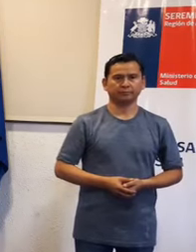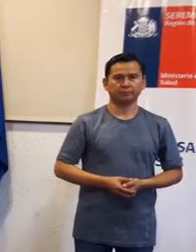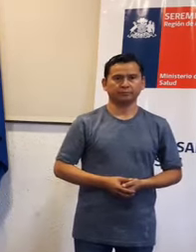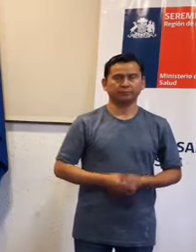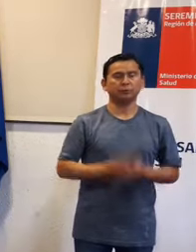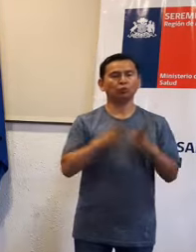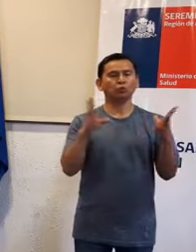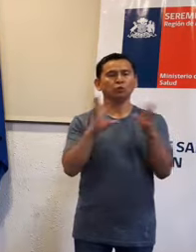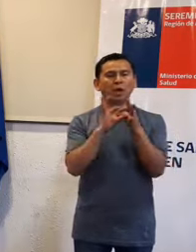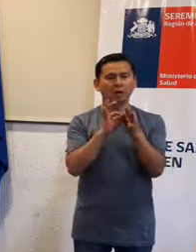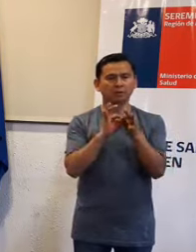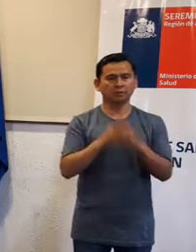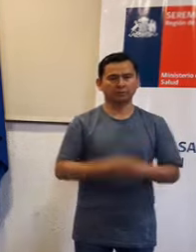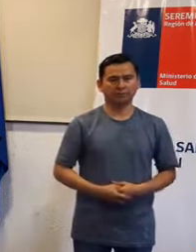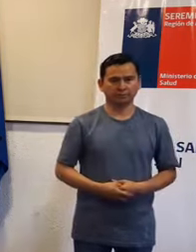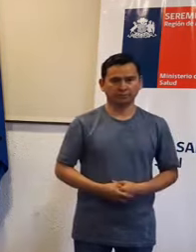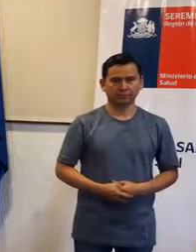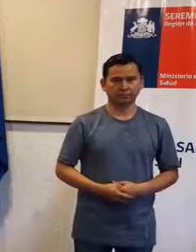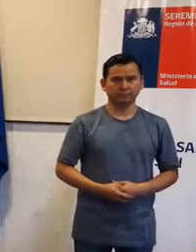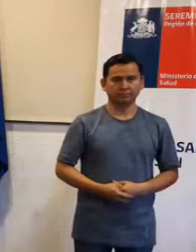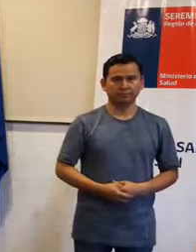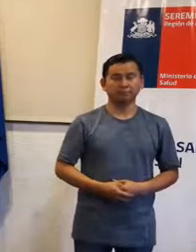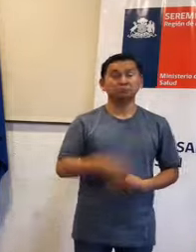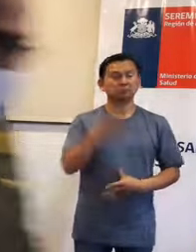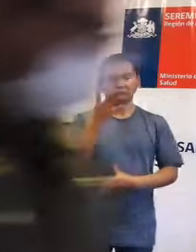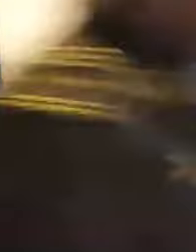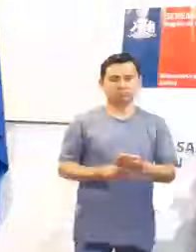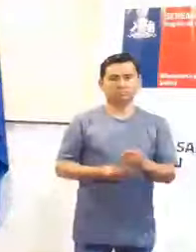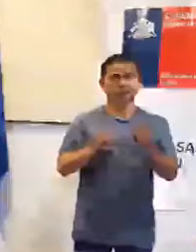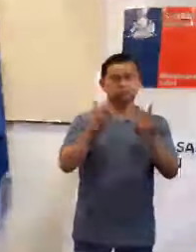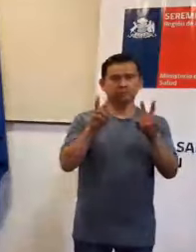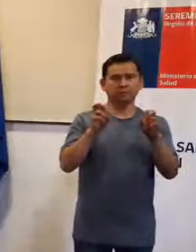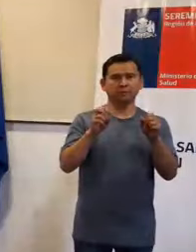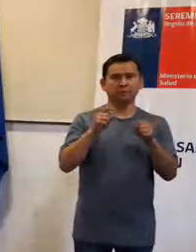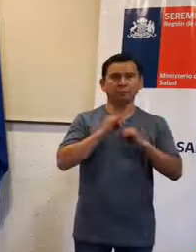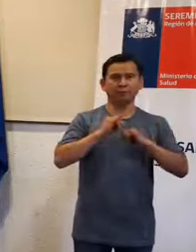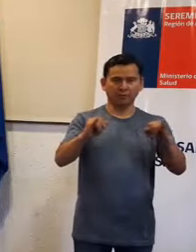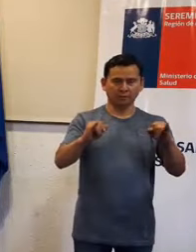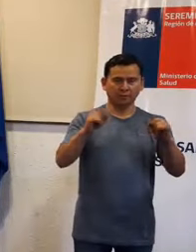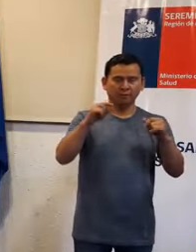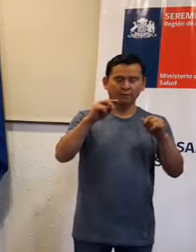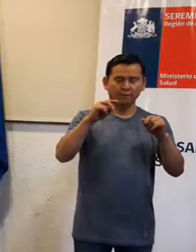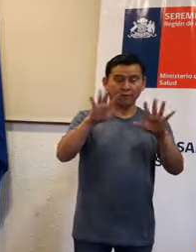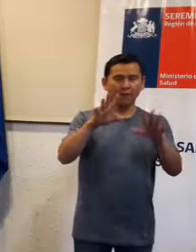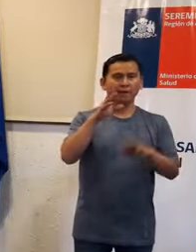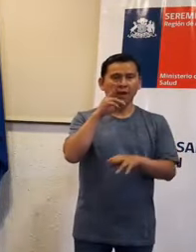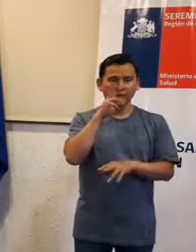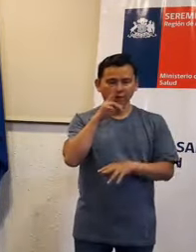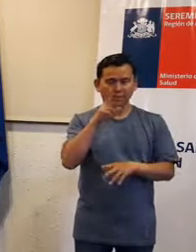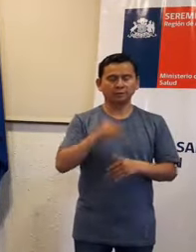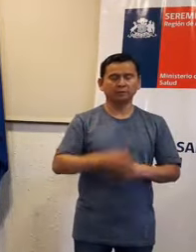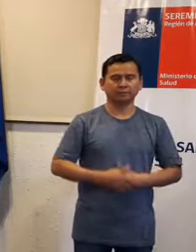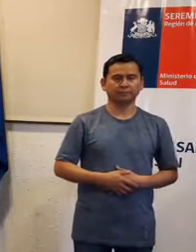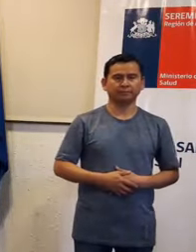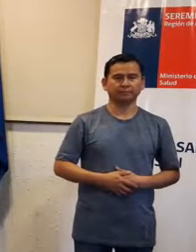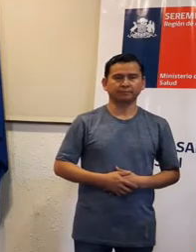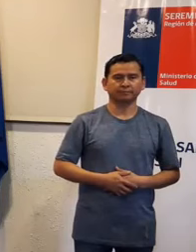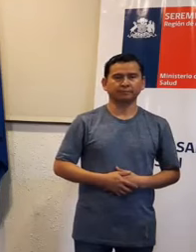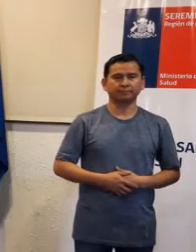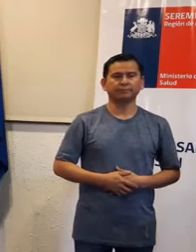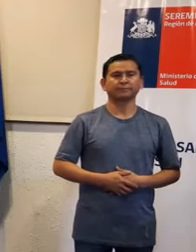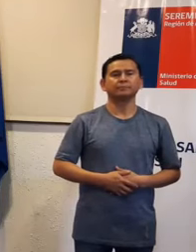muchas gracias general de esta manera estamos dando término a este reporte el día viernes 10 de abril les volvemos a reiterar las